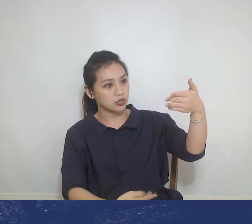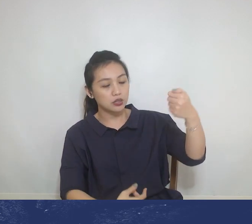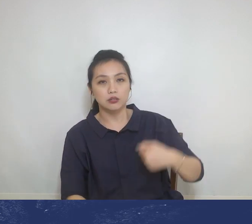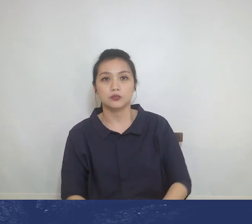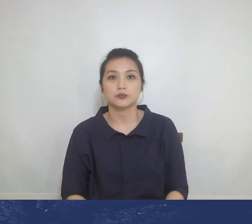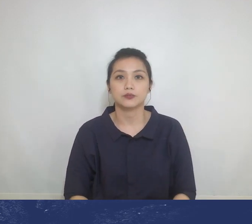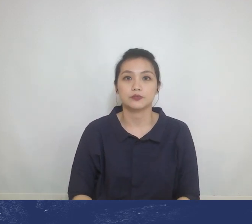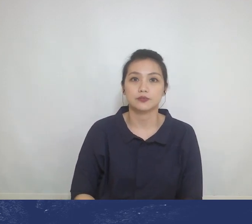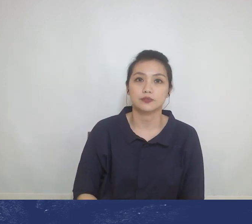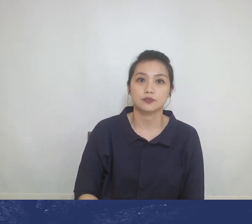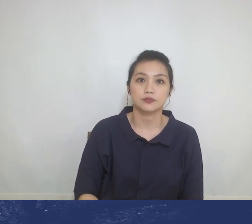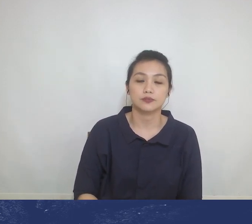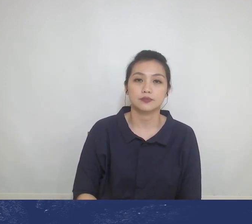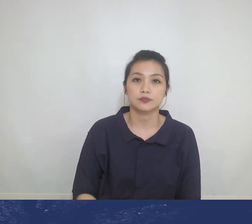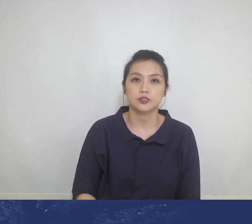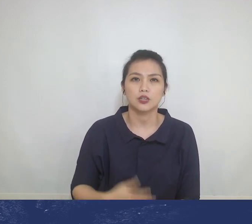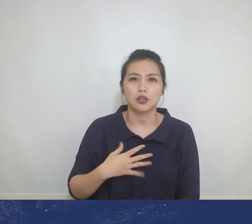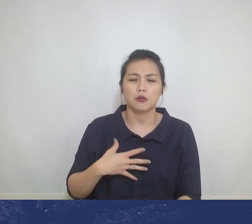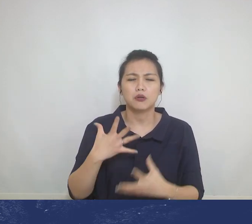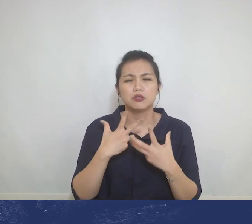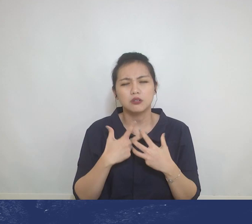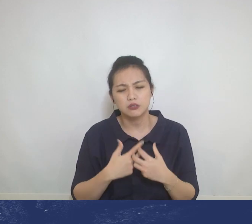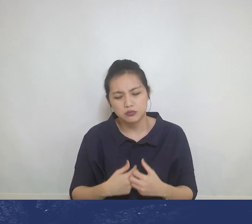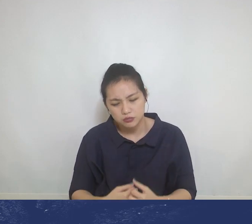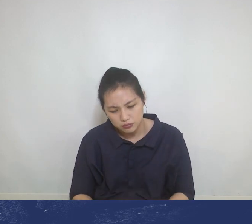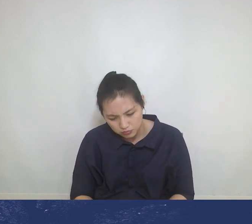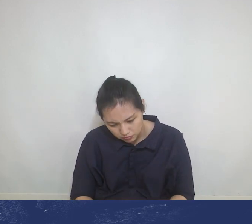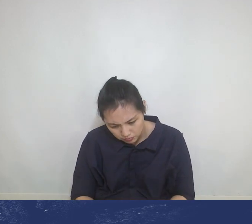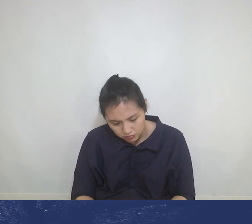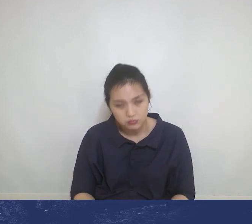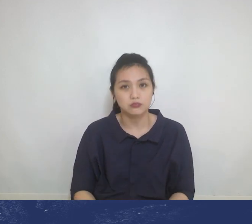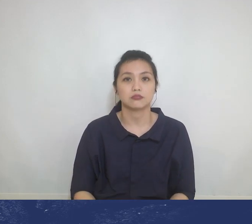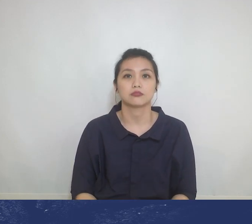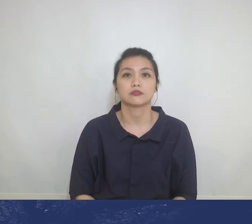apa ya? Buat saya sangat-sangat down.